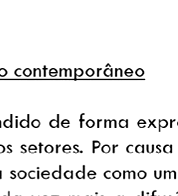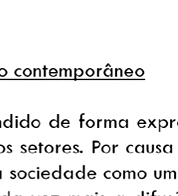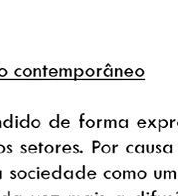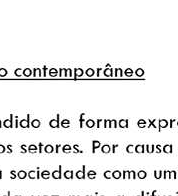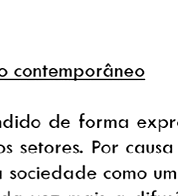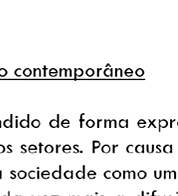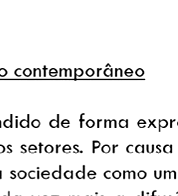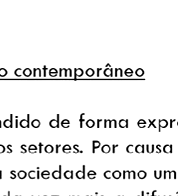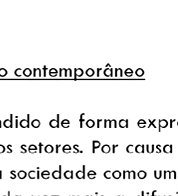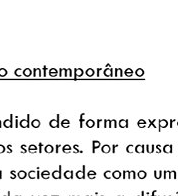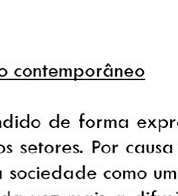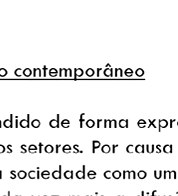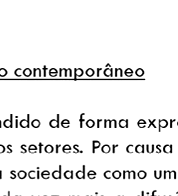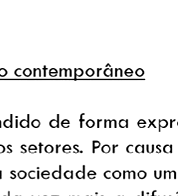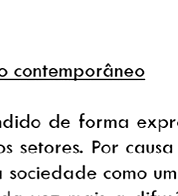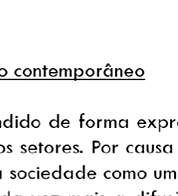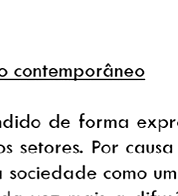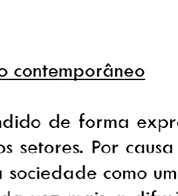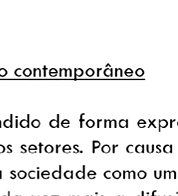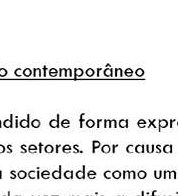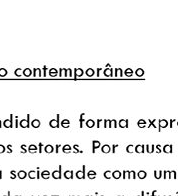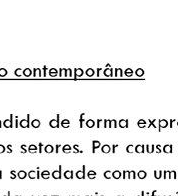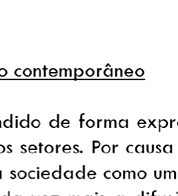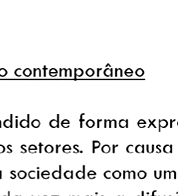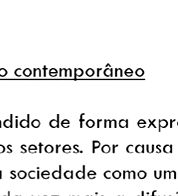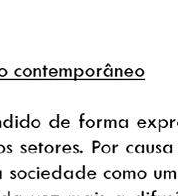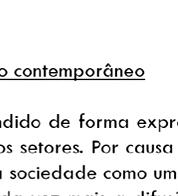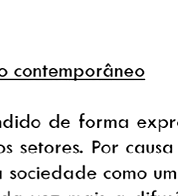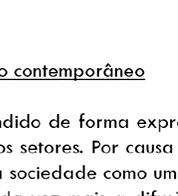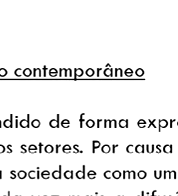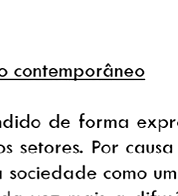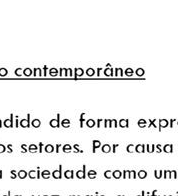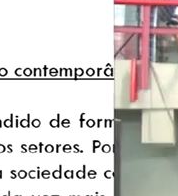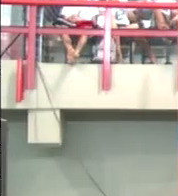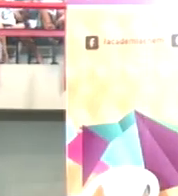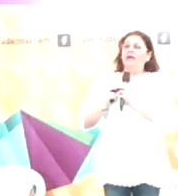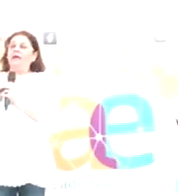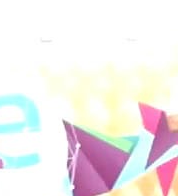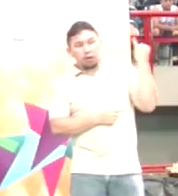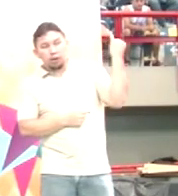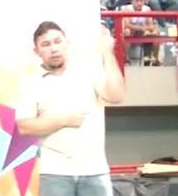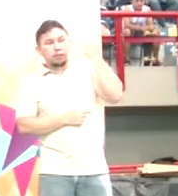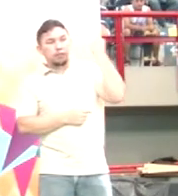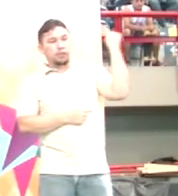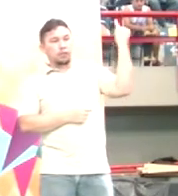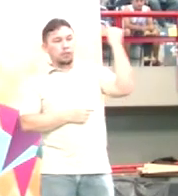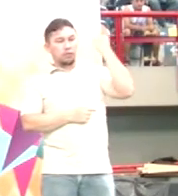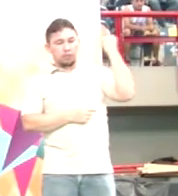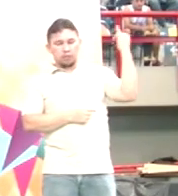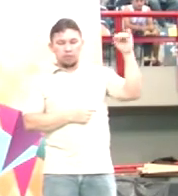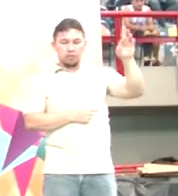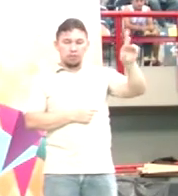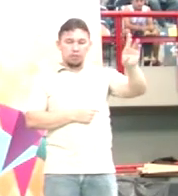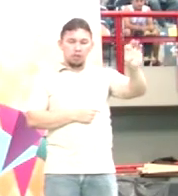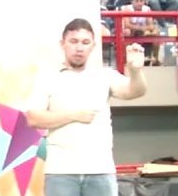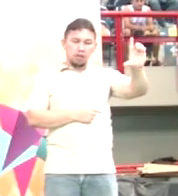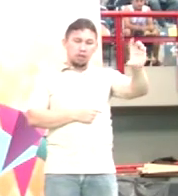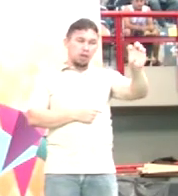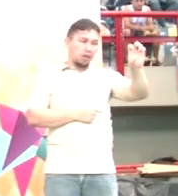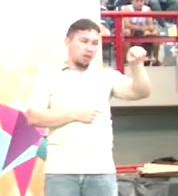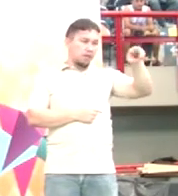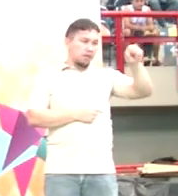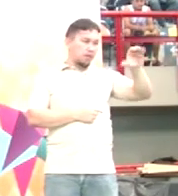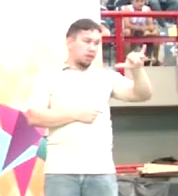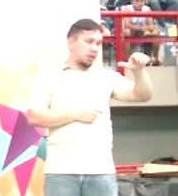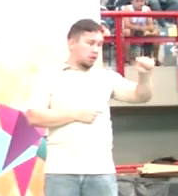tipo te questionando, na sua opinião, qual é a relevância? Relevância quer dizer